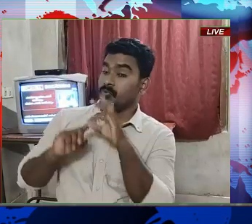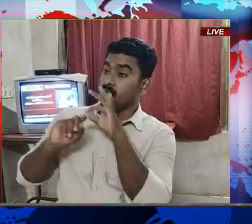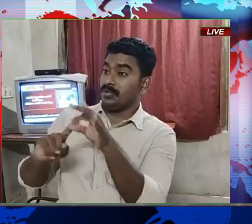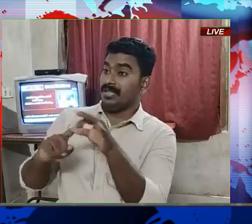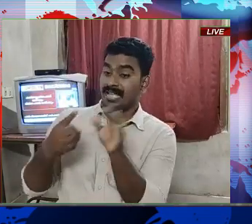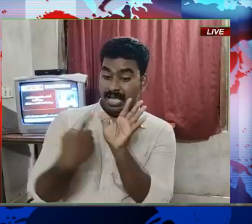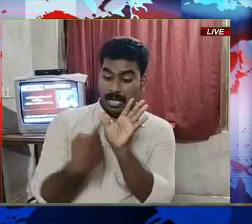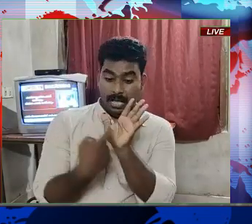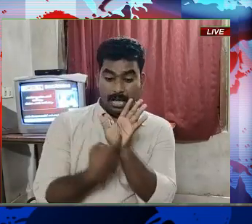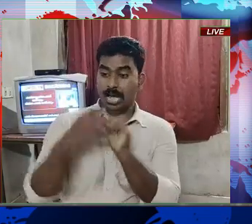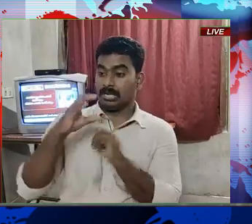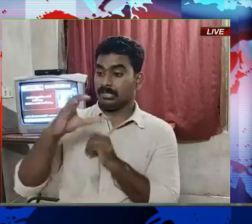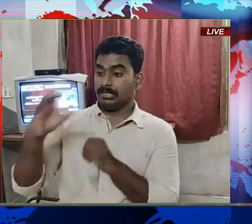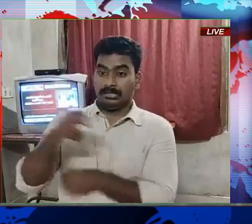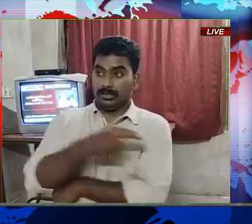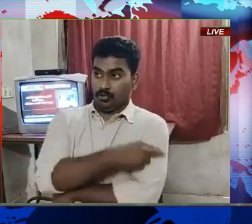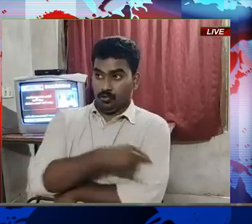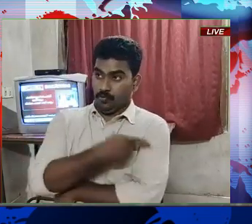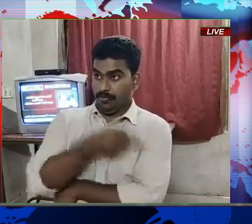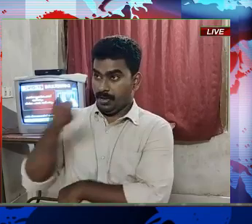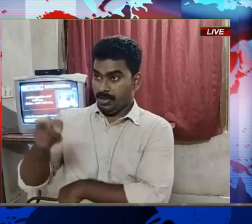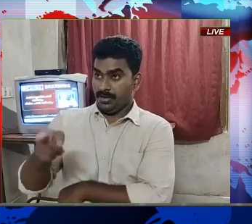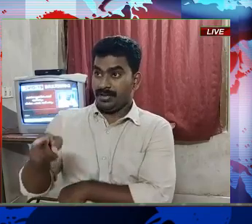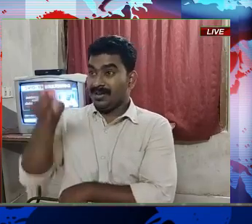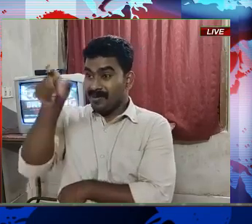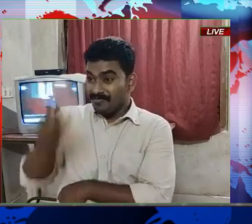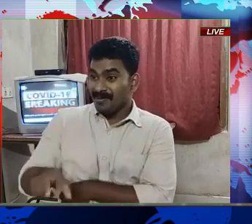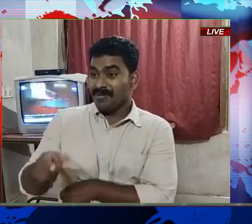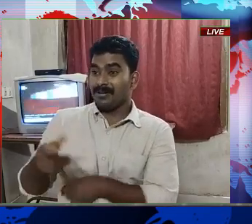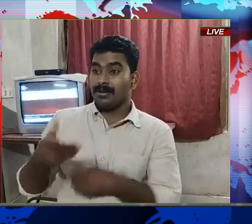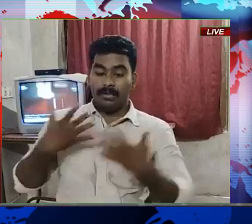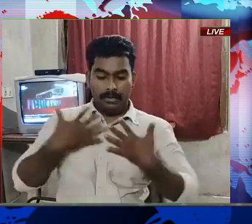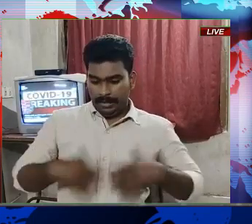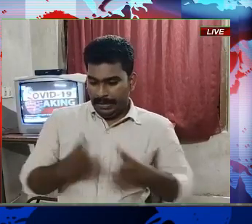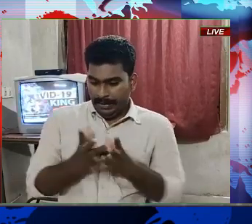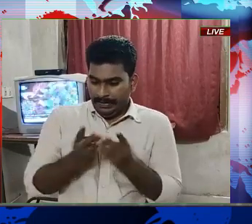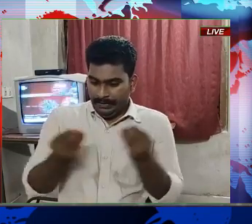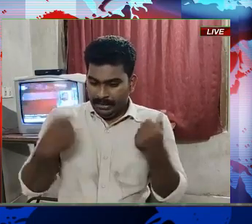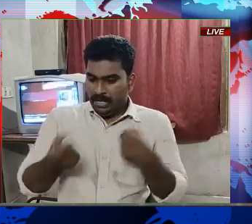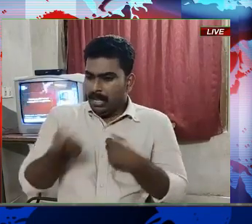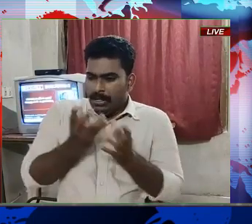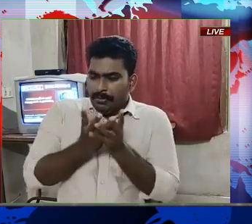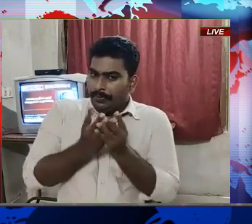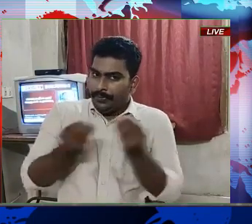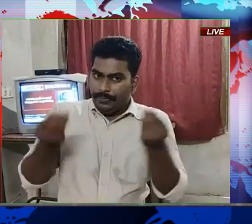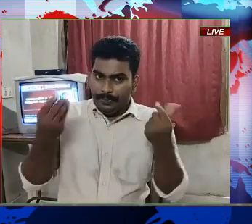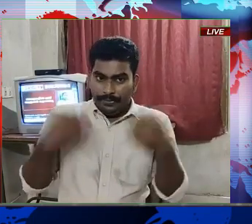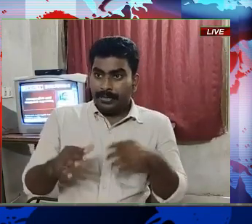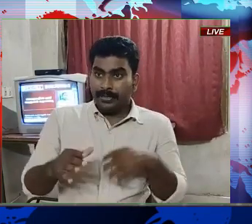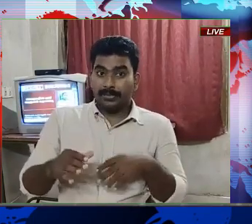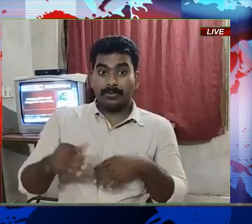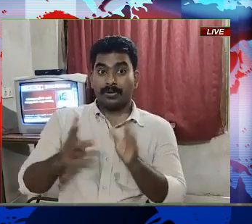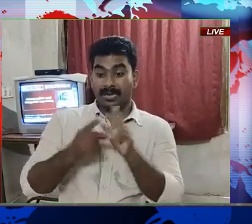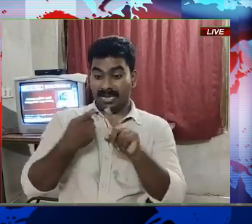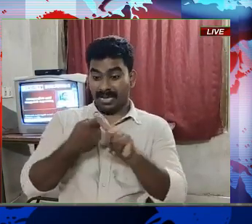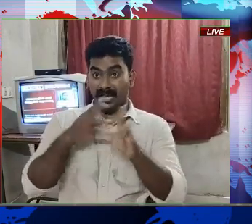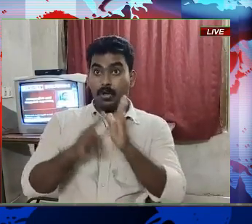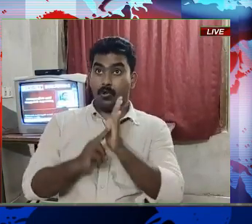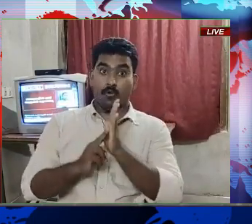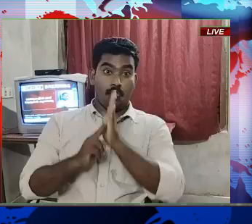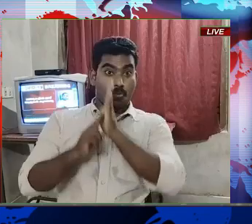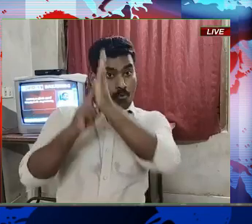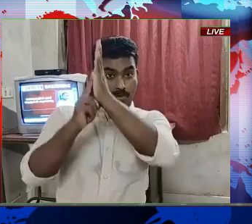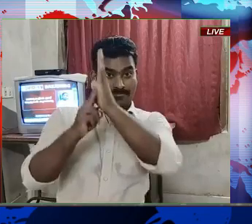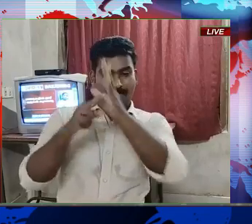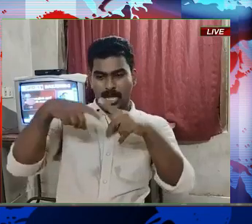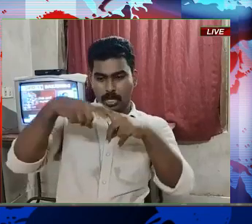ഈ അവിടെ നിന്ന് നമുക്ക് ഈ ഫ്ലൈറ്റ് കാരിയേഴ്സ് ചരക്ക് വാഹനങ്ങളൊക്കെ വരുന്നുണ്ട്. അപ്പം അത് വേണ്ട വിധ പരിശോധന കഴിഞ്ഞാണ് ഇങ്ങോട്ട് വരുന്നതെന്ന് ഉറപ്പുവരുത്താൻ എന്തെങ്കിലും ക്രമീകരണം ഉണ്ടോ? നമ്മൾ